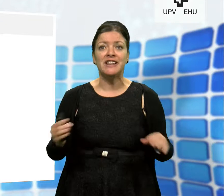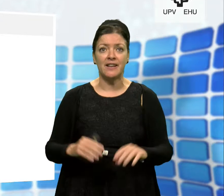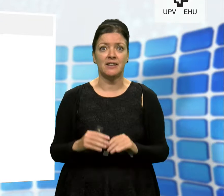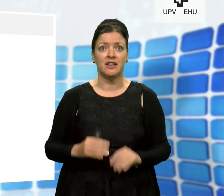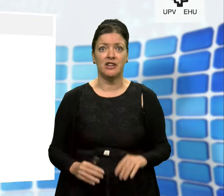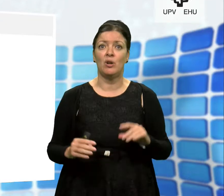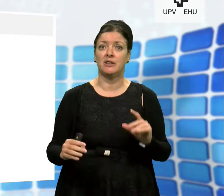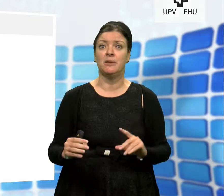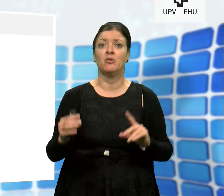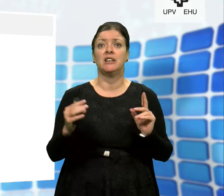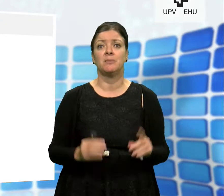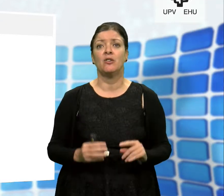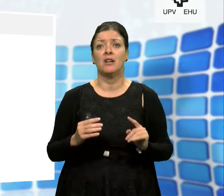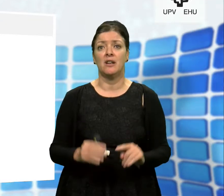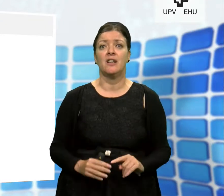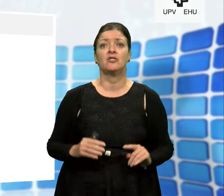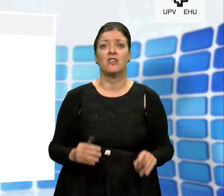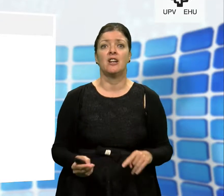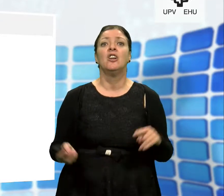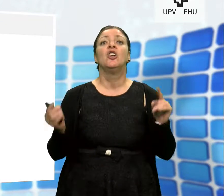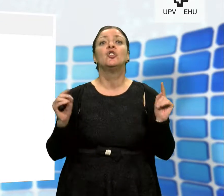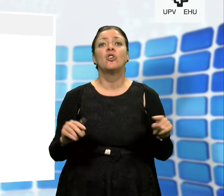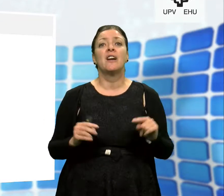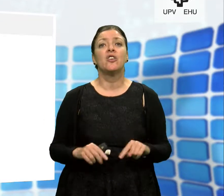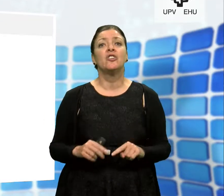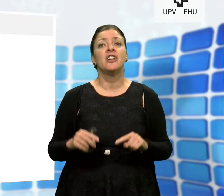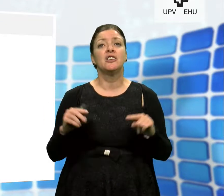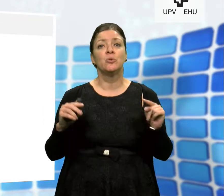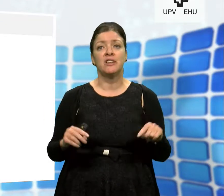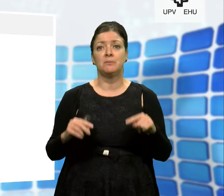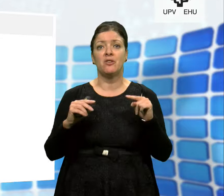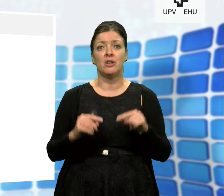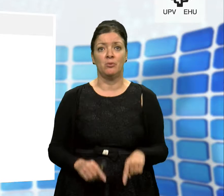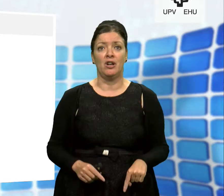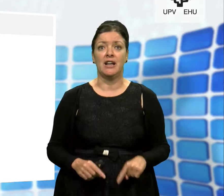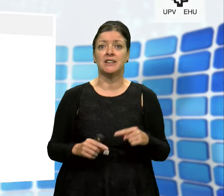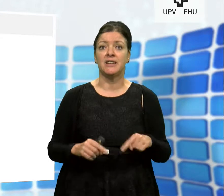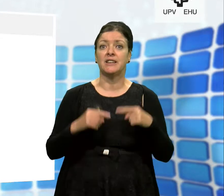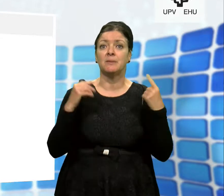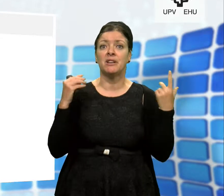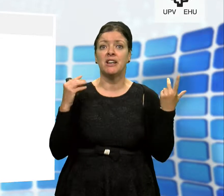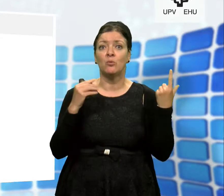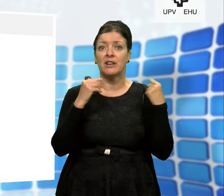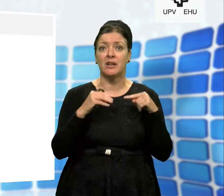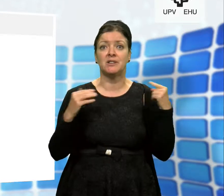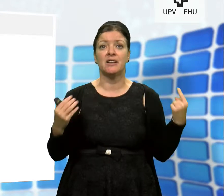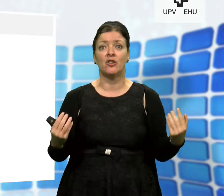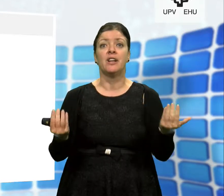nada es ajeno al tiempo o al espacio en la realidad social. Toda acción tiene su eje espacio-temporal. Así, de esta manera, cualquier representación de